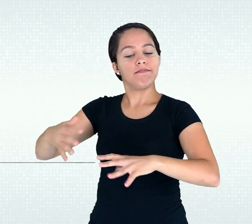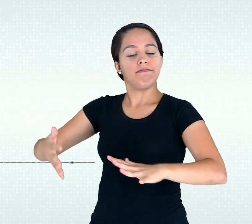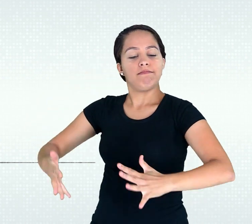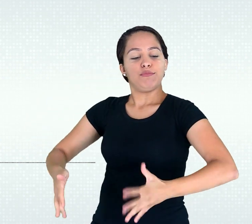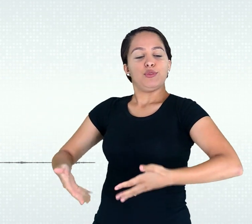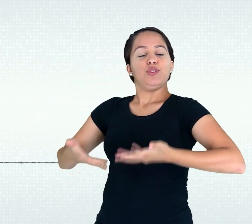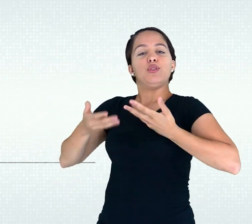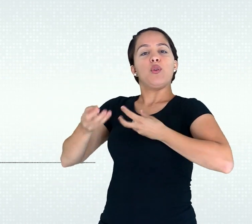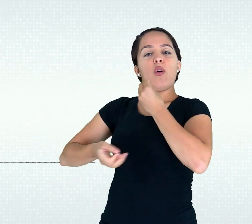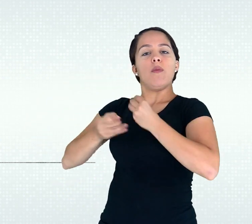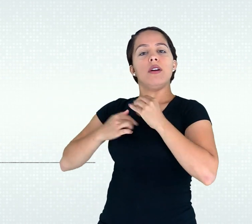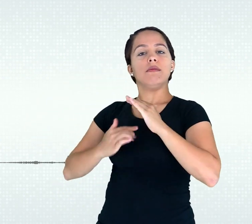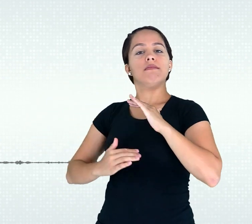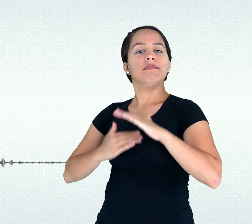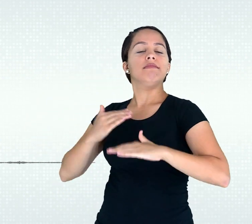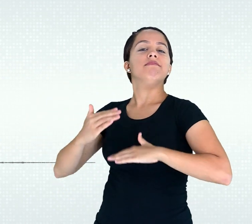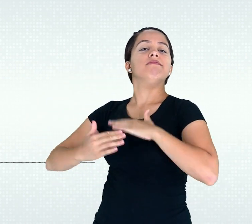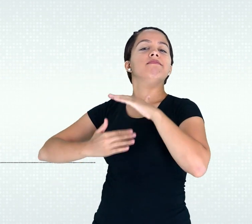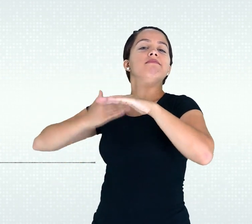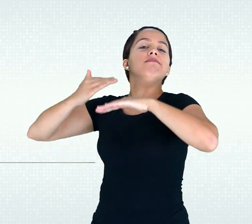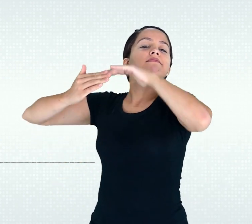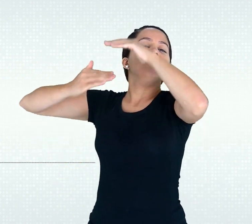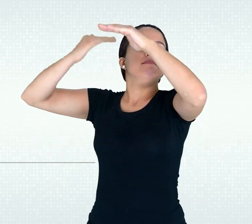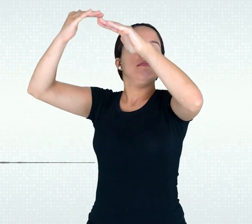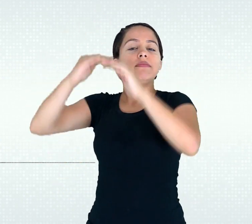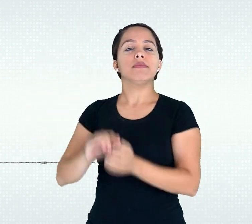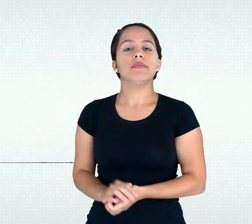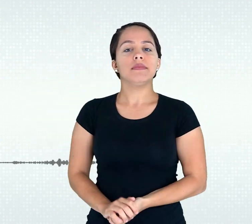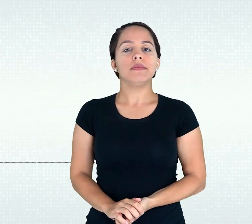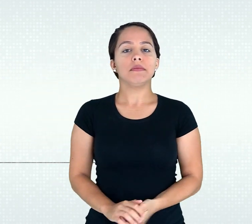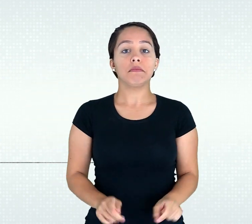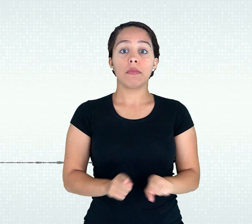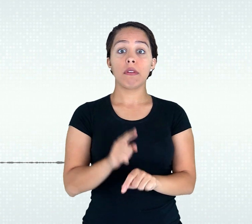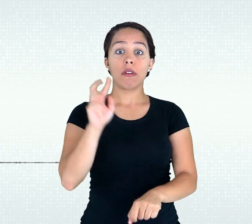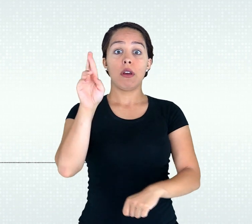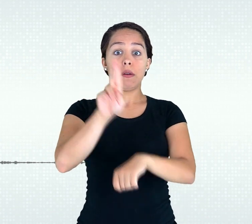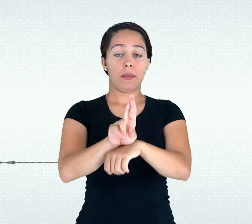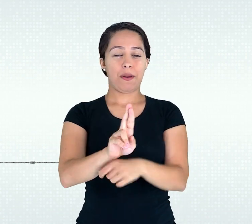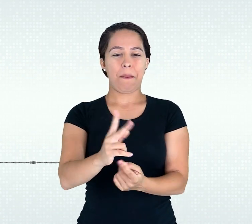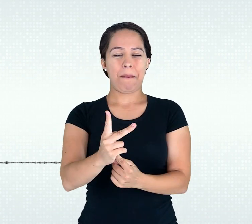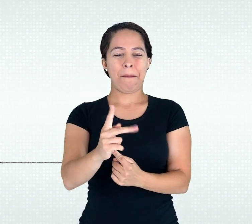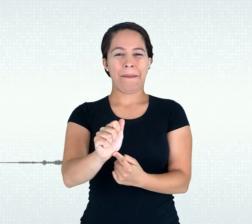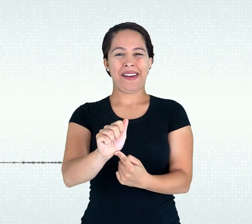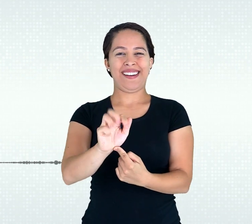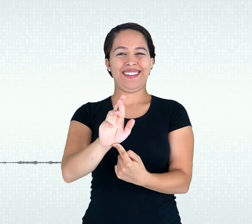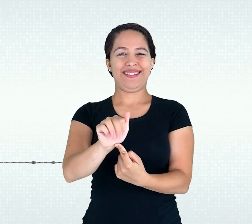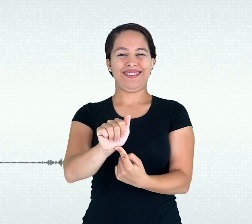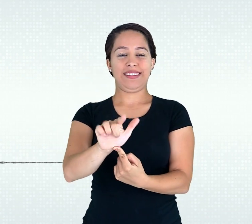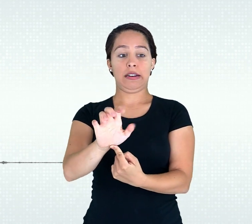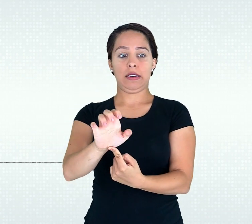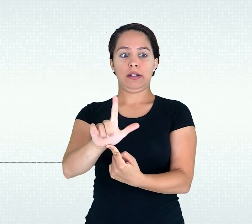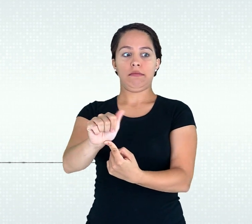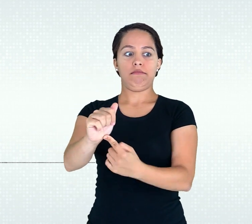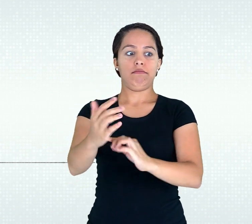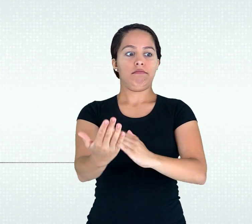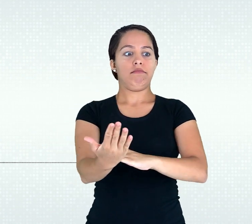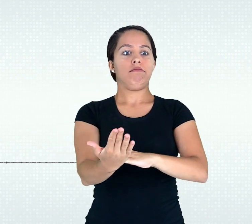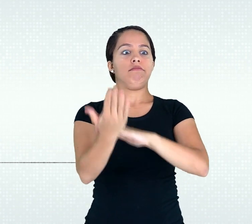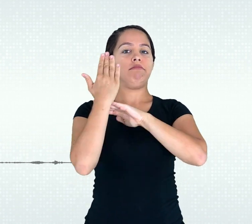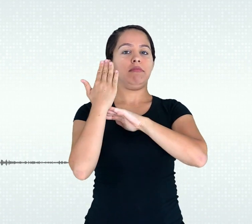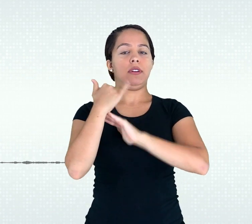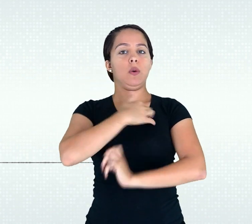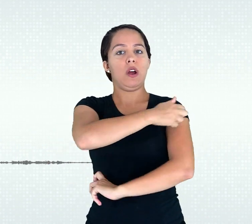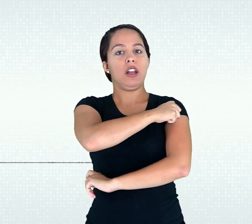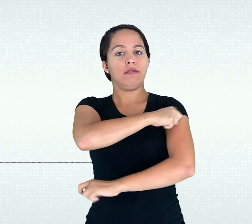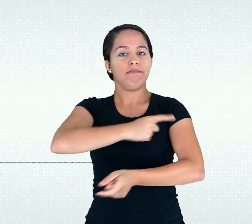sobretudo a concepção que considera a educação como um estimulante processo de permanente crescimento do educando